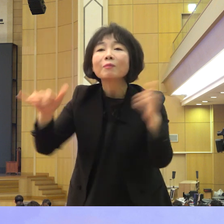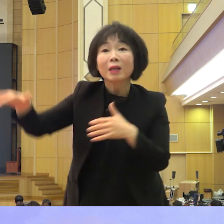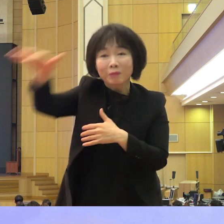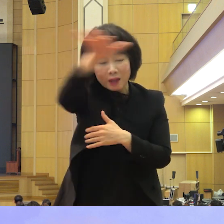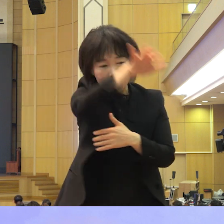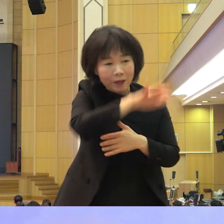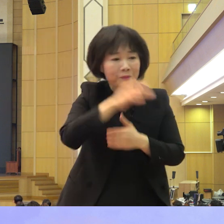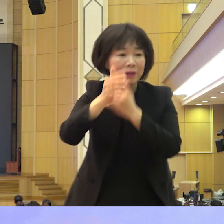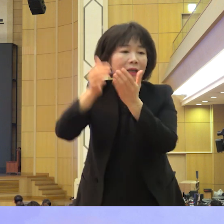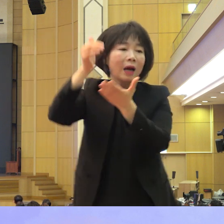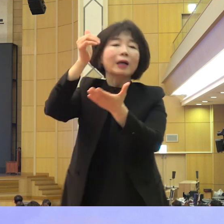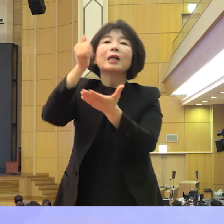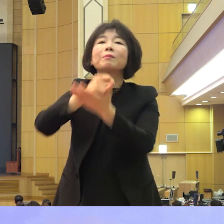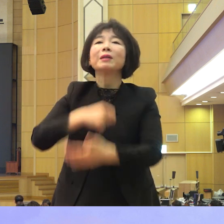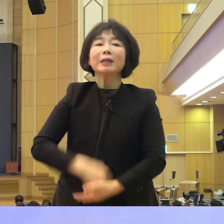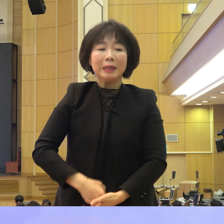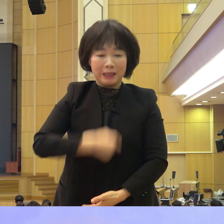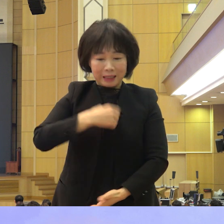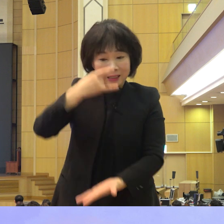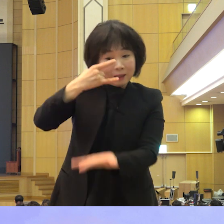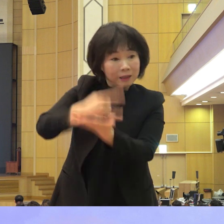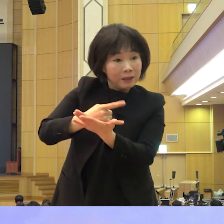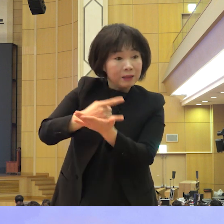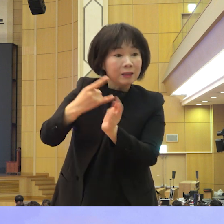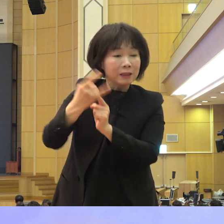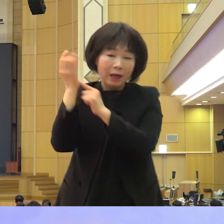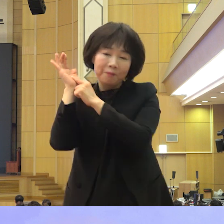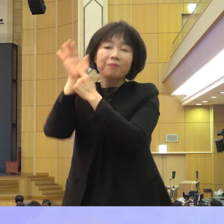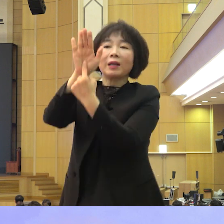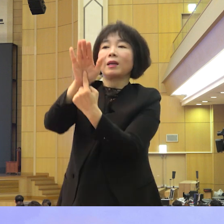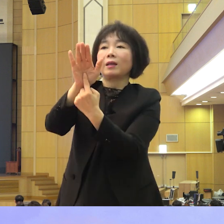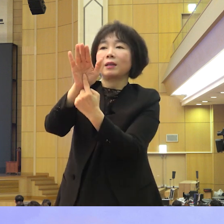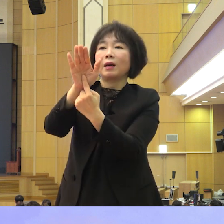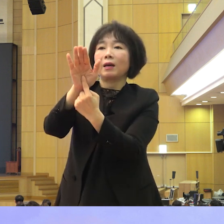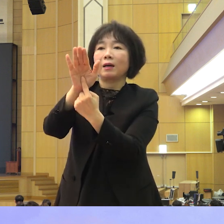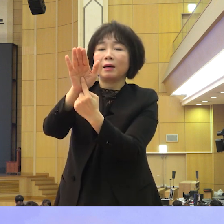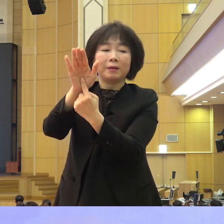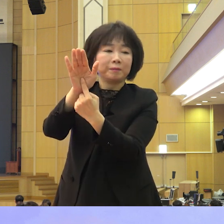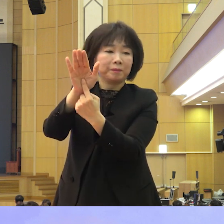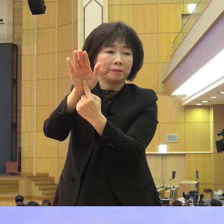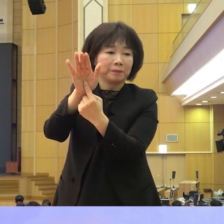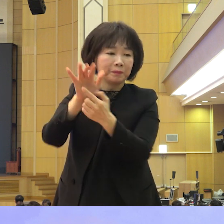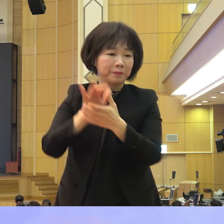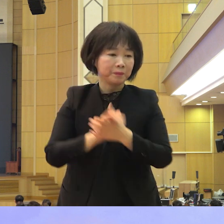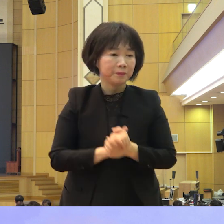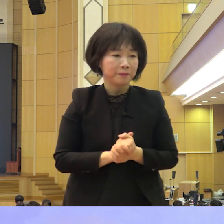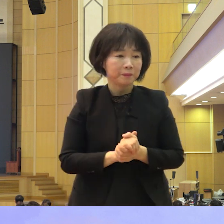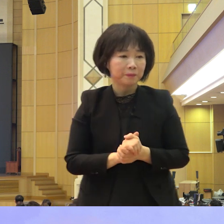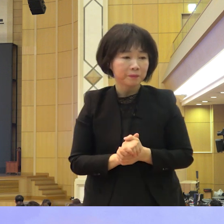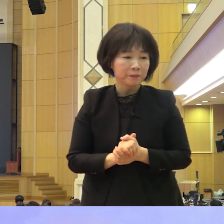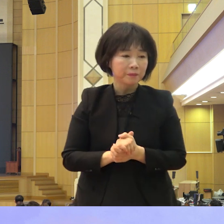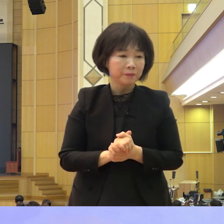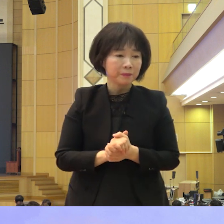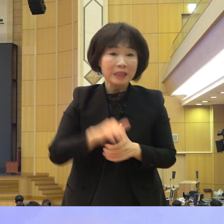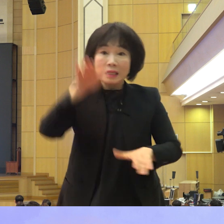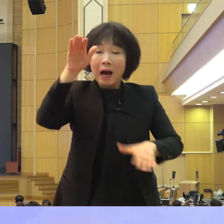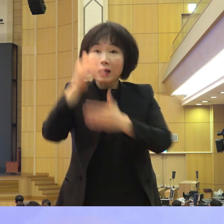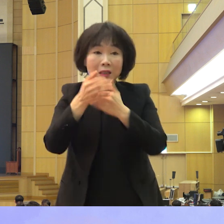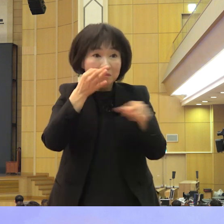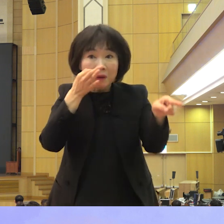자에게 하나님의 의가 나타난다. 이게 하나님의 의인이 차별이 없다.